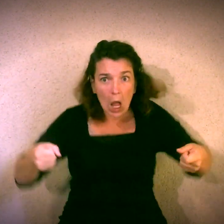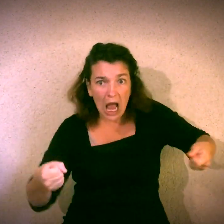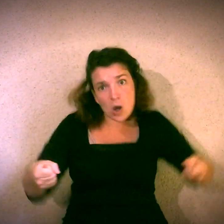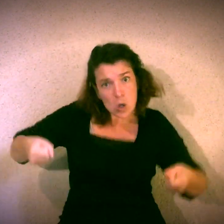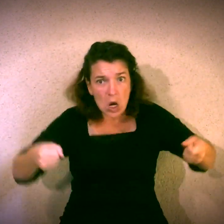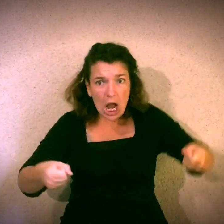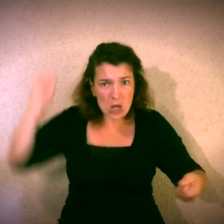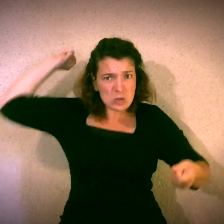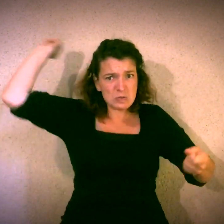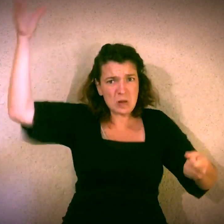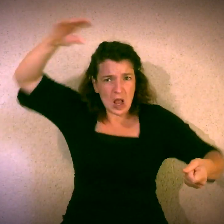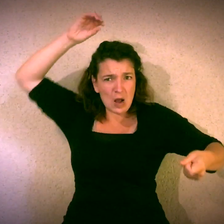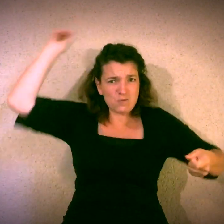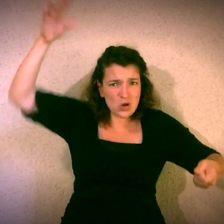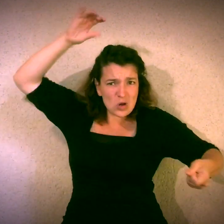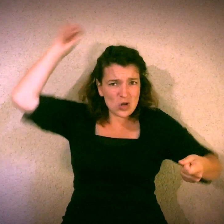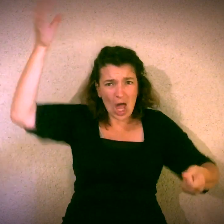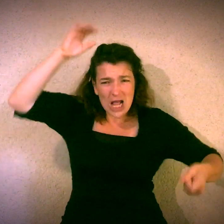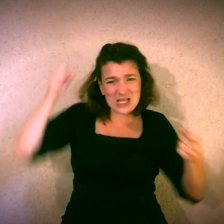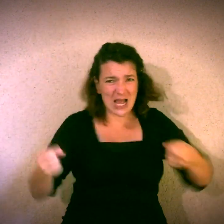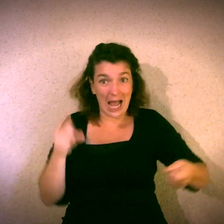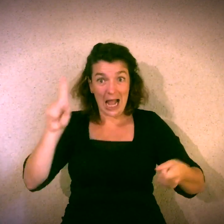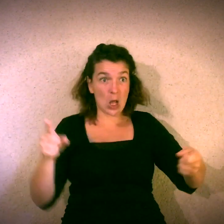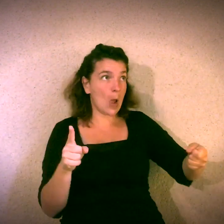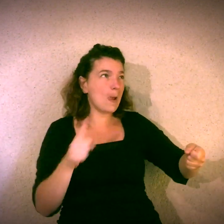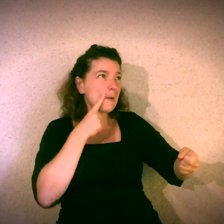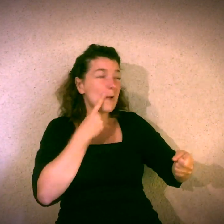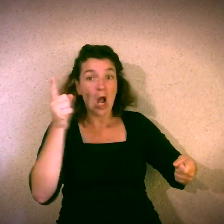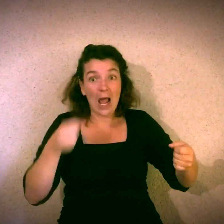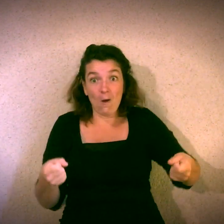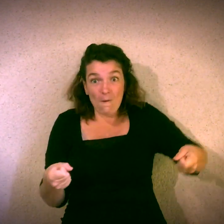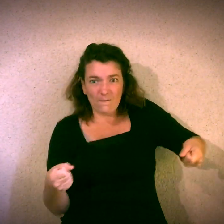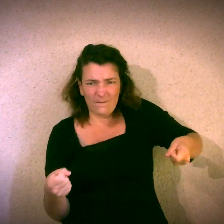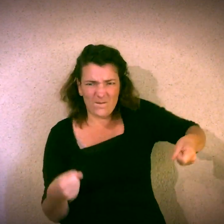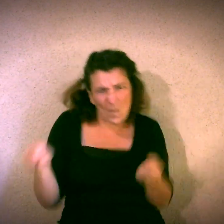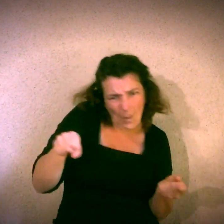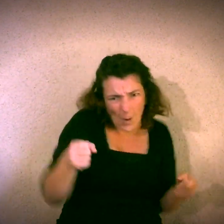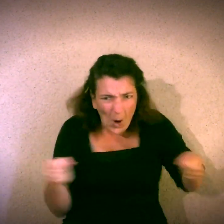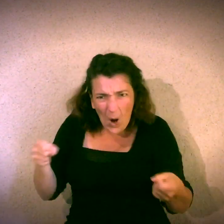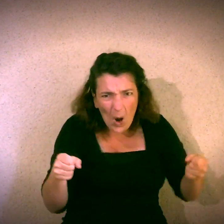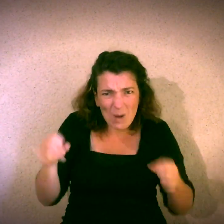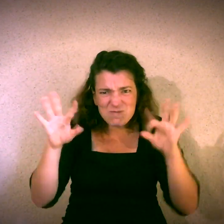en ambulance, en voiture de course,